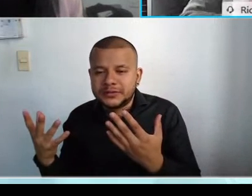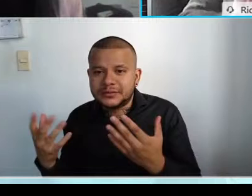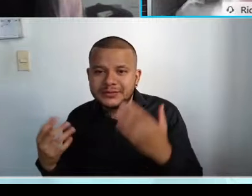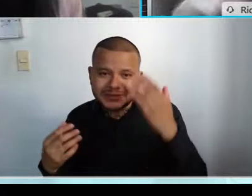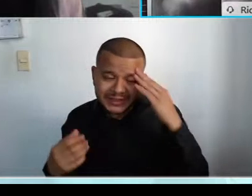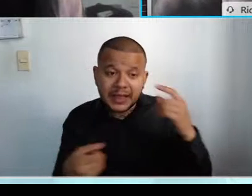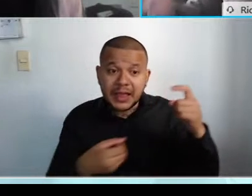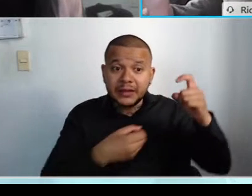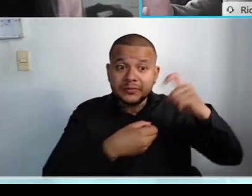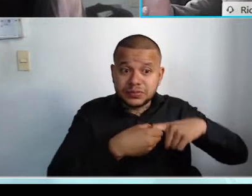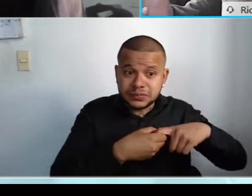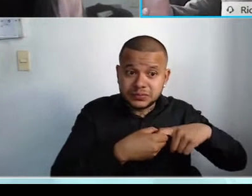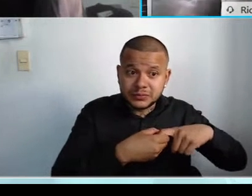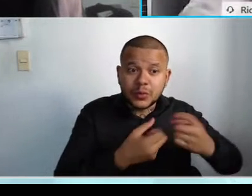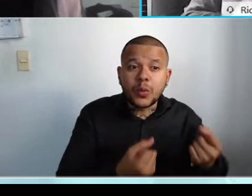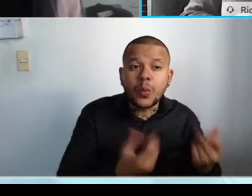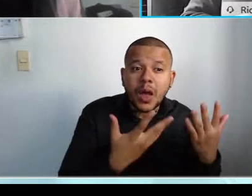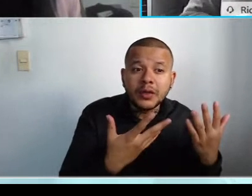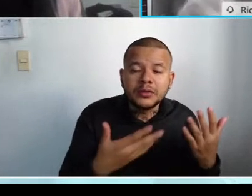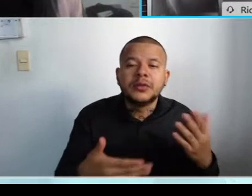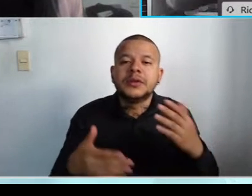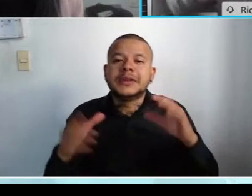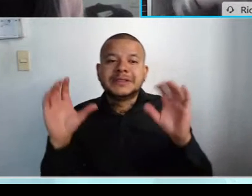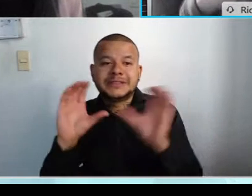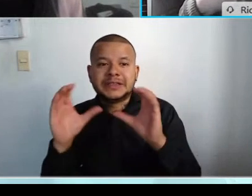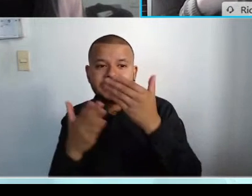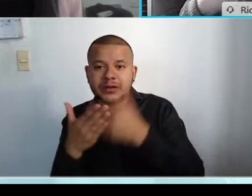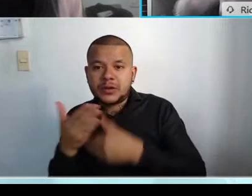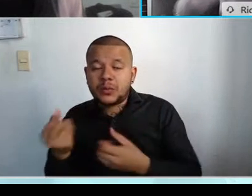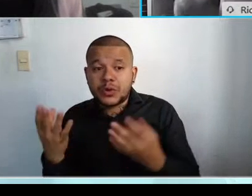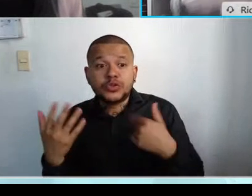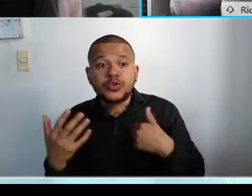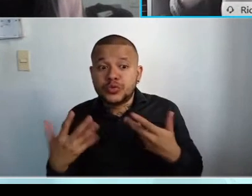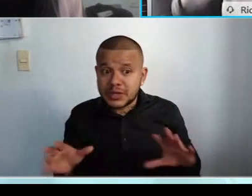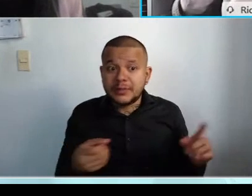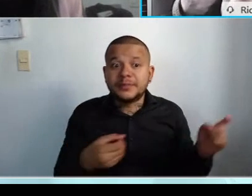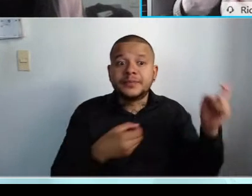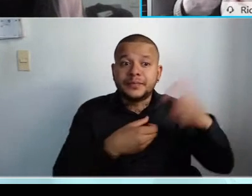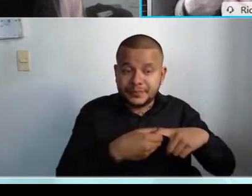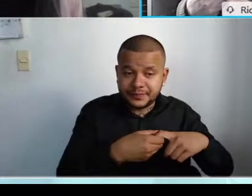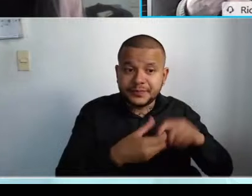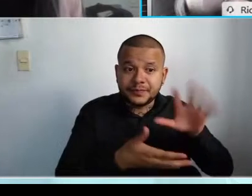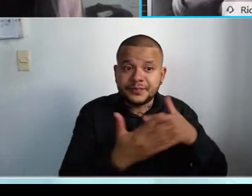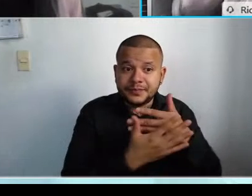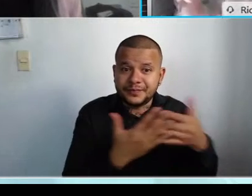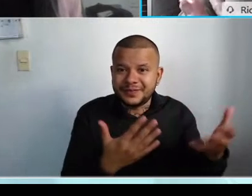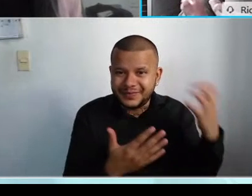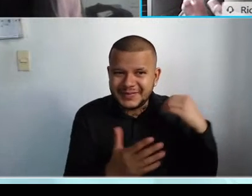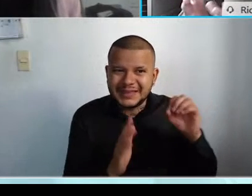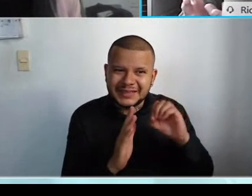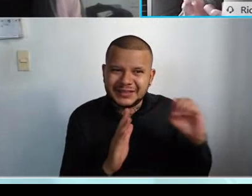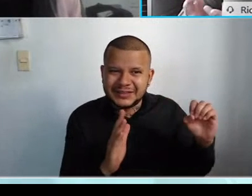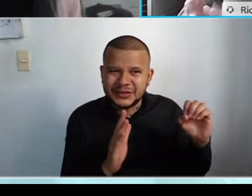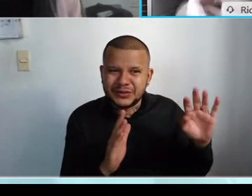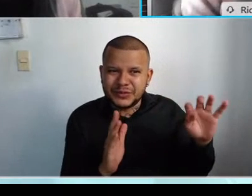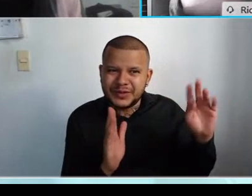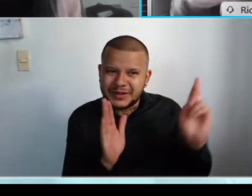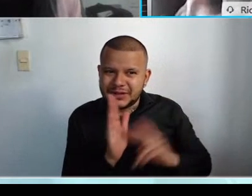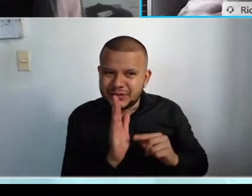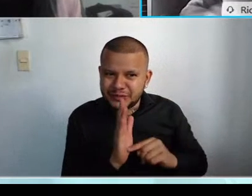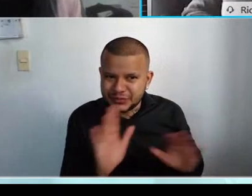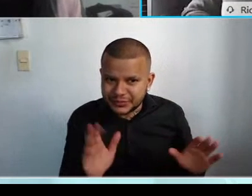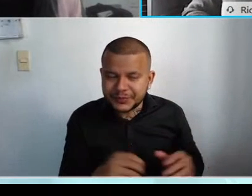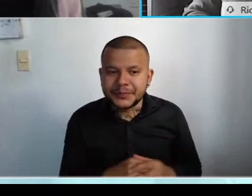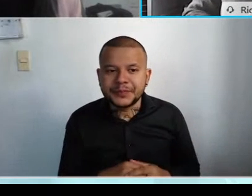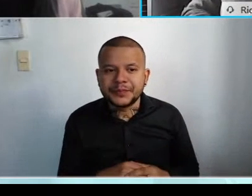es certificarnos para que la audiencia lo entienda. Entonces, yo, por ejemplo, yo estoy registrado, pero con la 009, ¿no? Desde el momento en que está ahí y ya sabemos